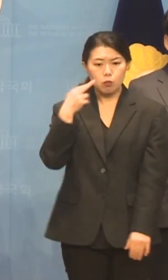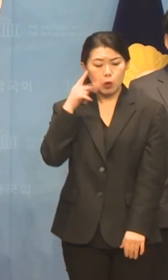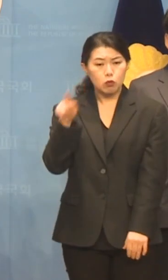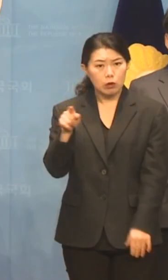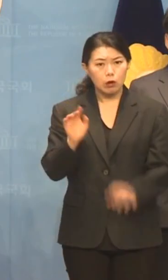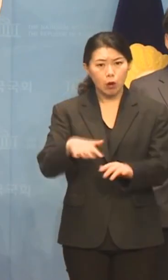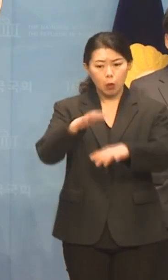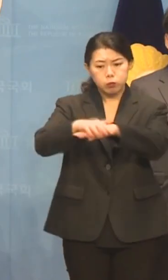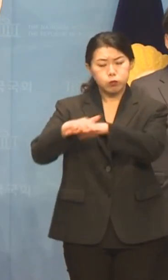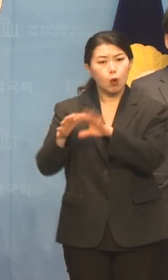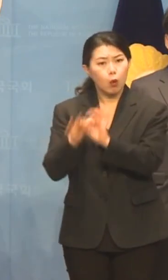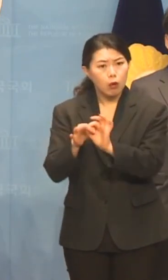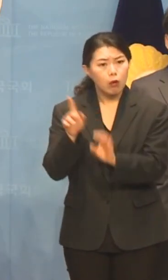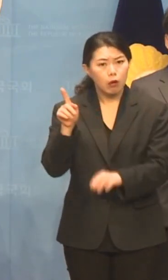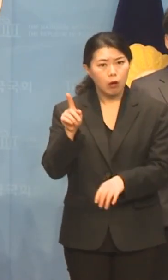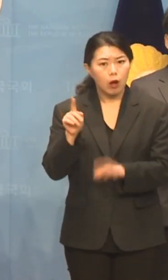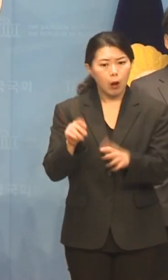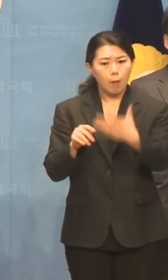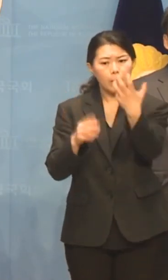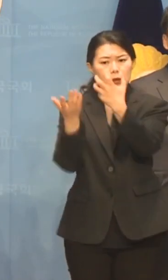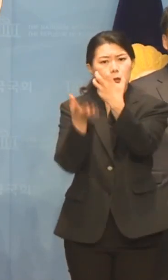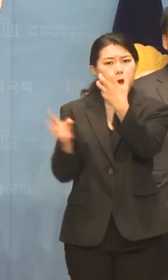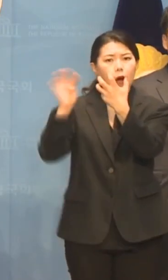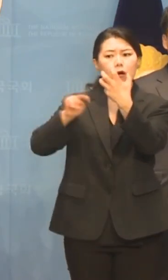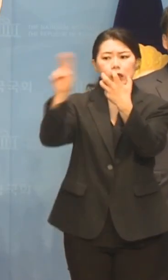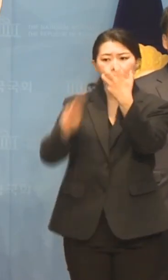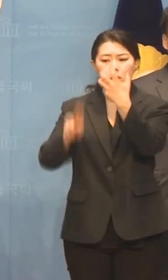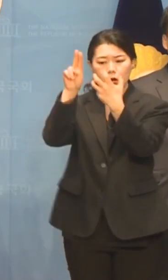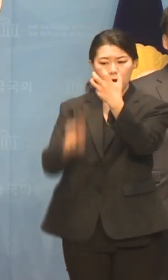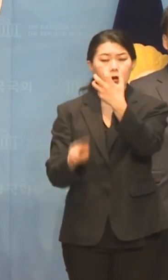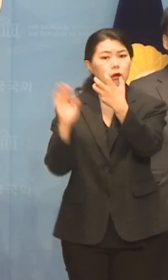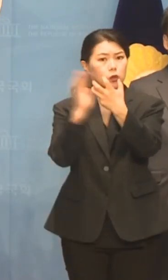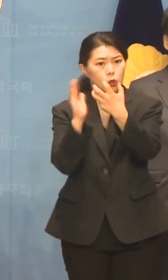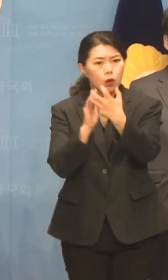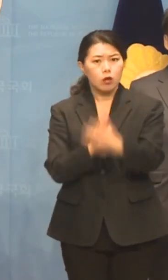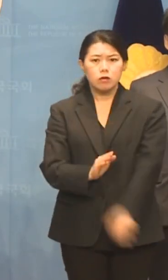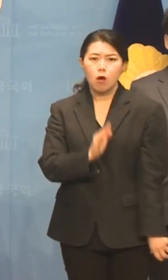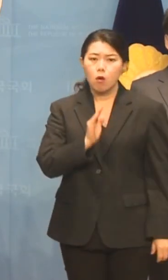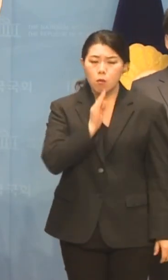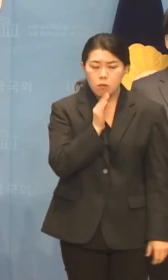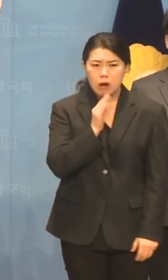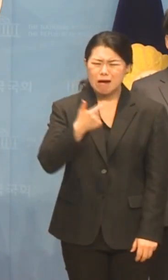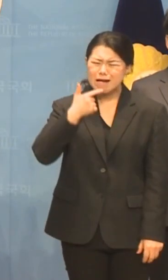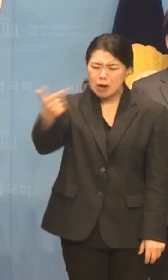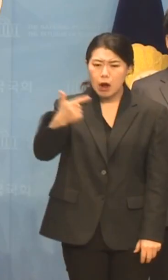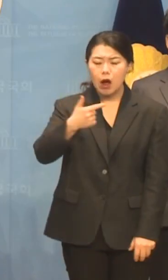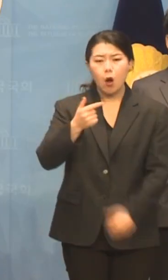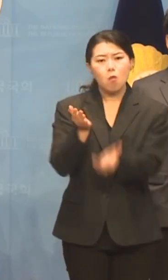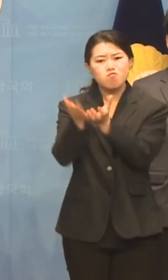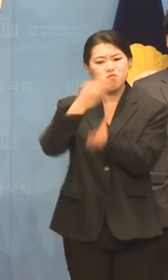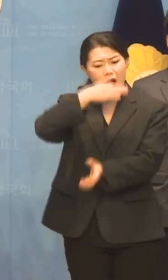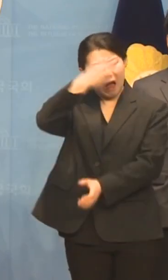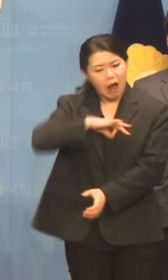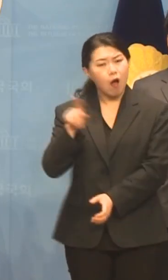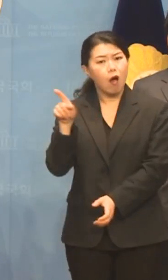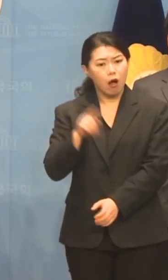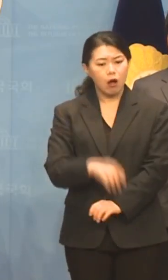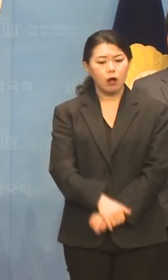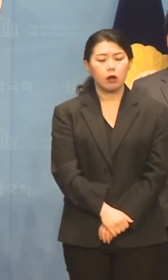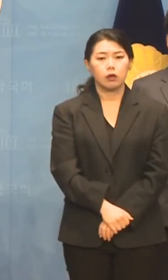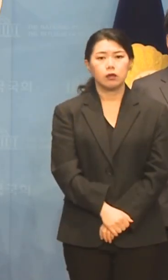농산물 분야에서만 80억 달러에 달하는 막대한 무역 수지를 기록한 바